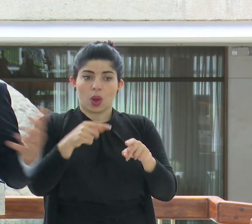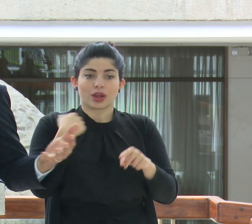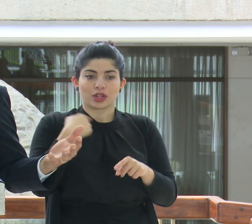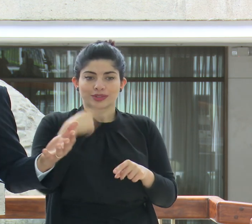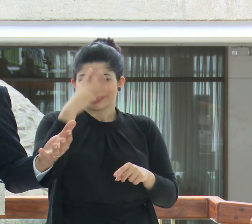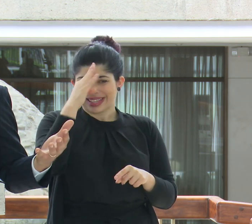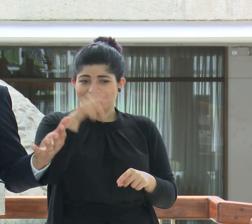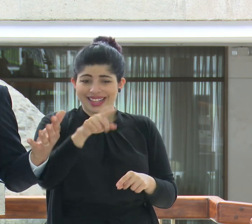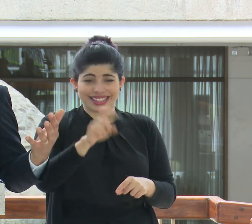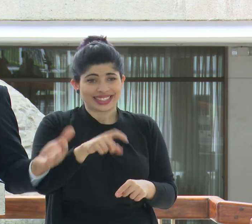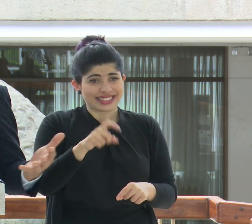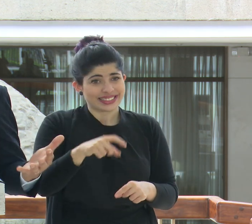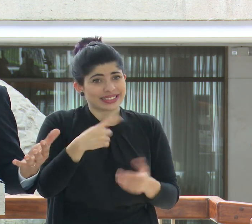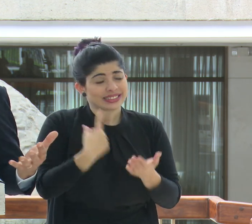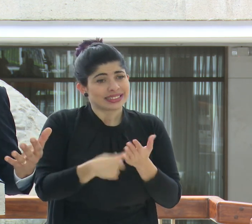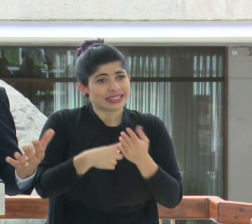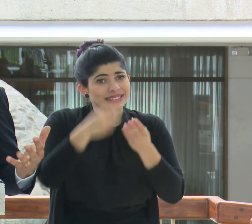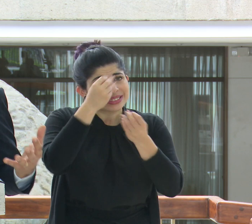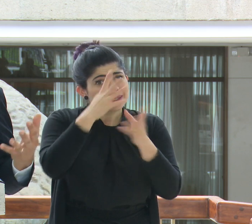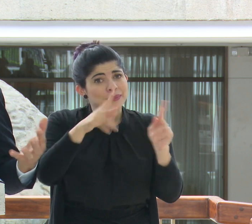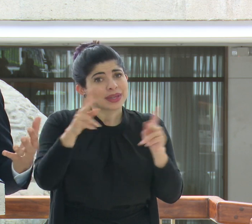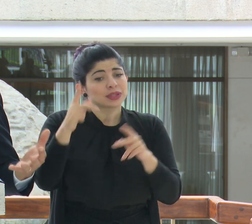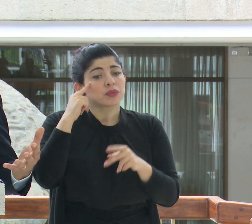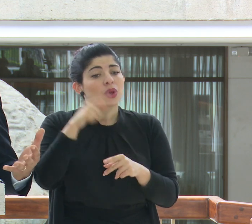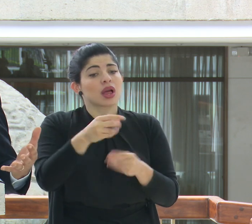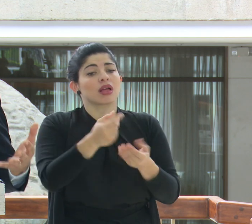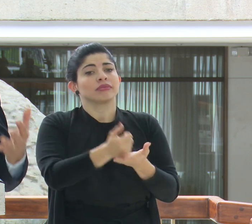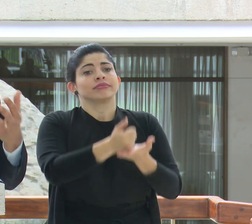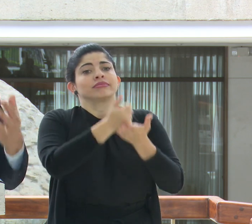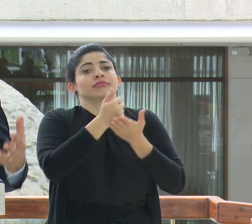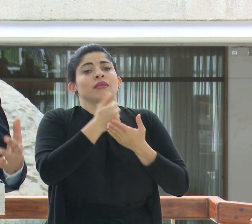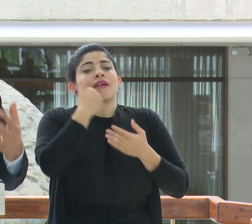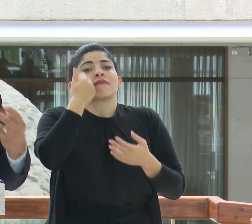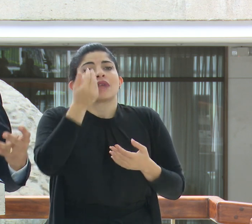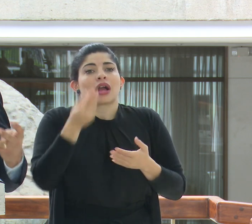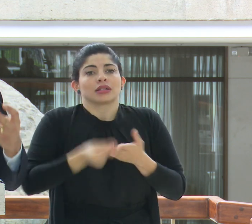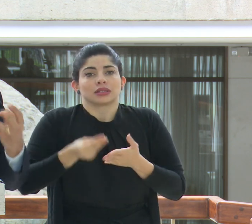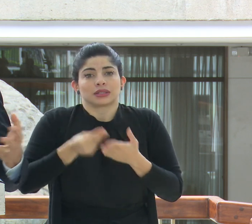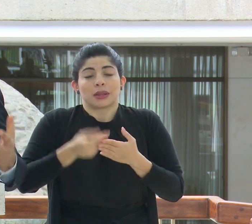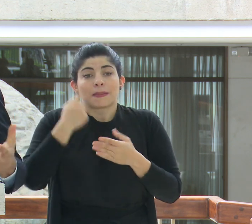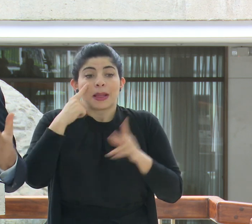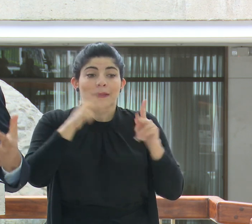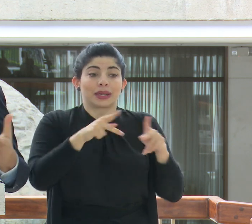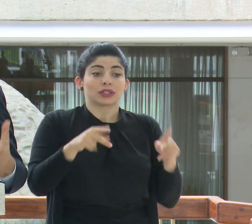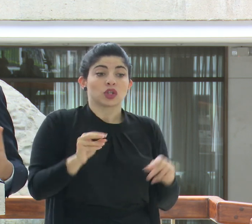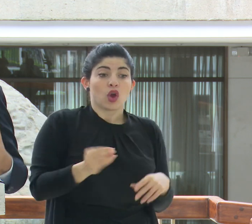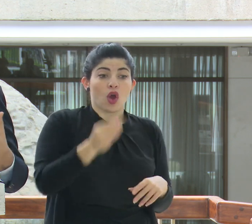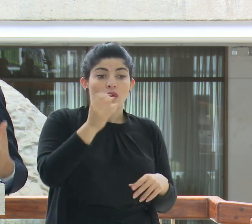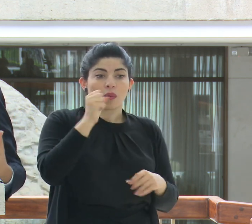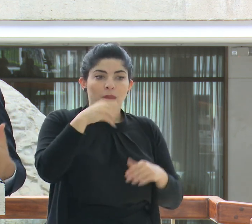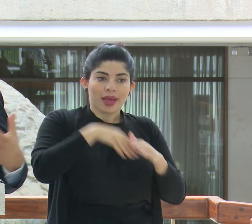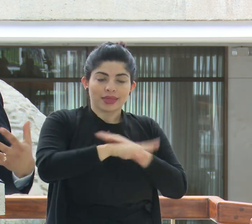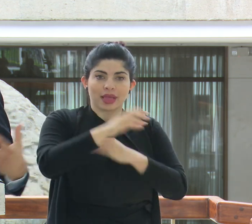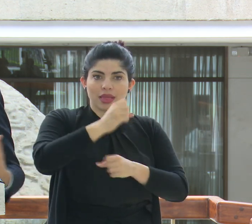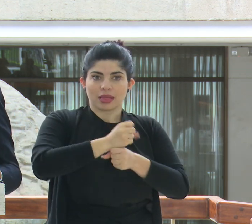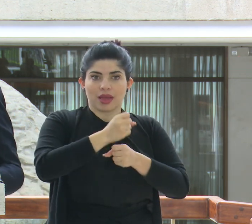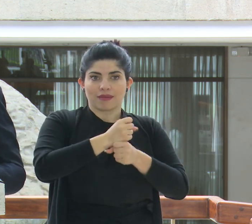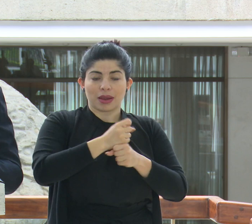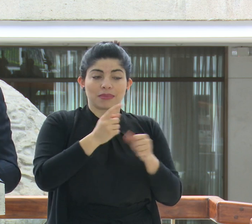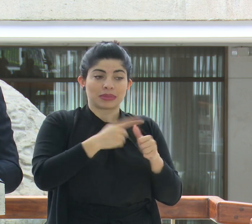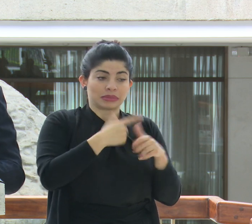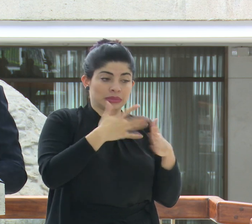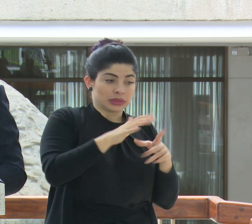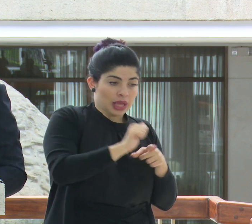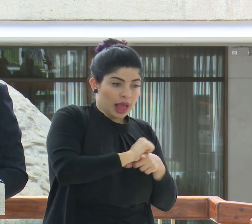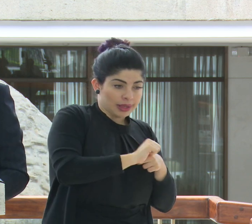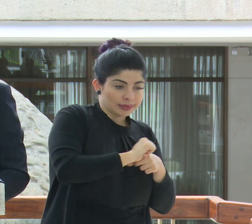que tenemos que hablar con la ciudadanía, porque eso lo que hace es facilitar el ingreso, sobre todo de las personas jóvenes, al mercado laboral luego de capacitarse o